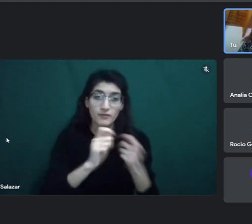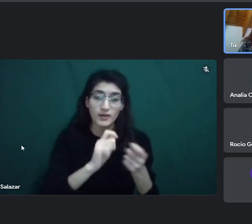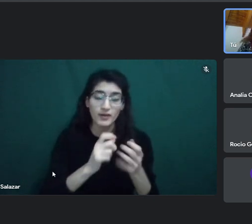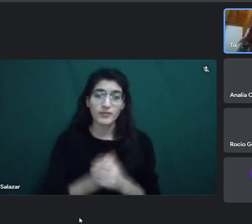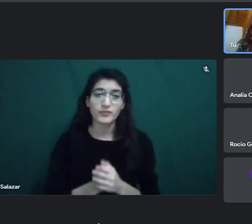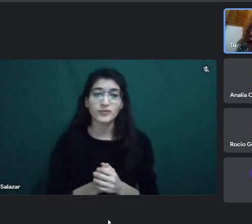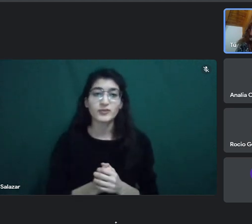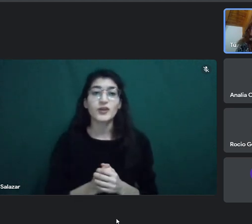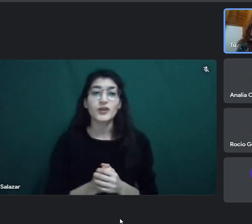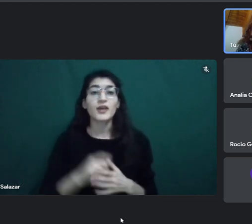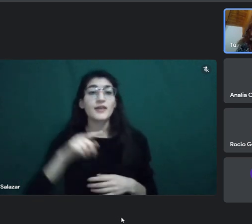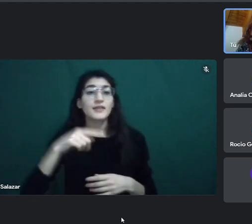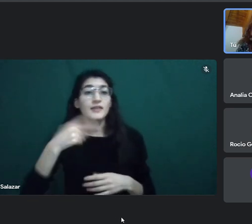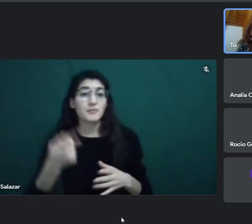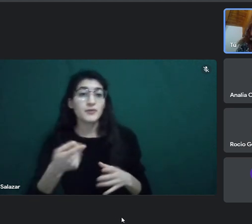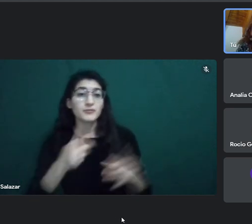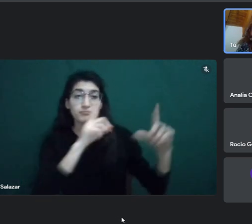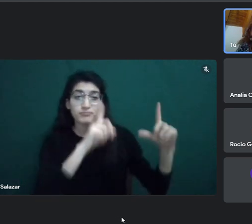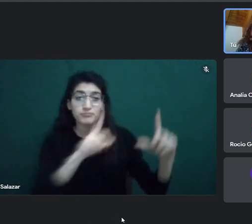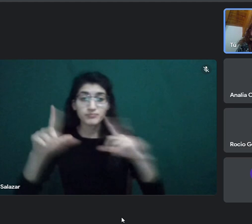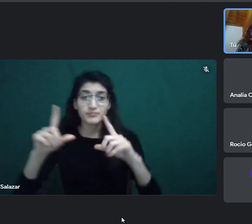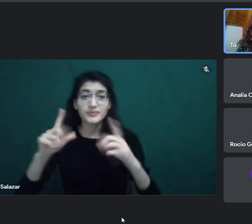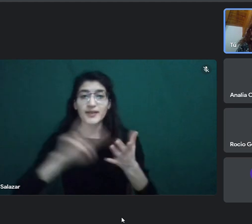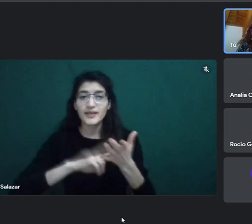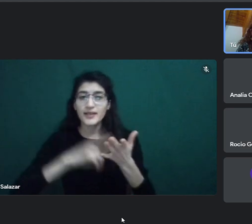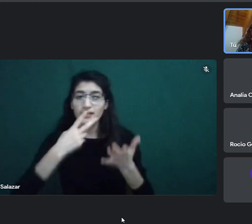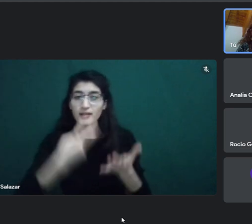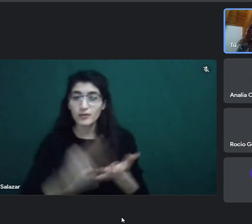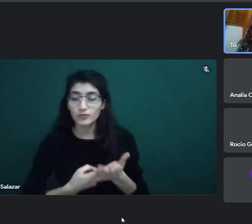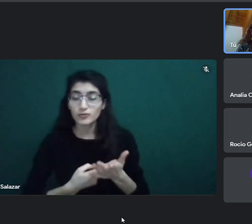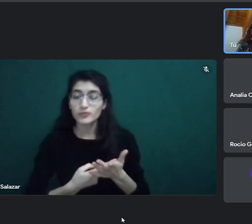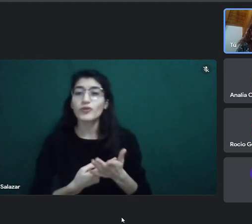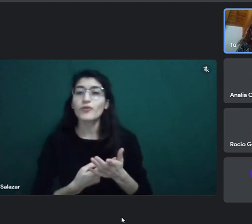leer la traducción que hizo?